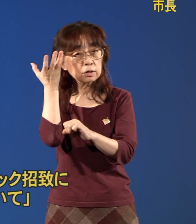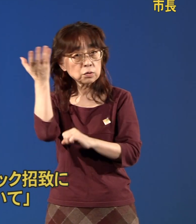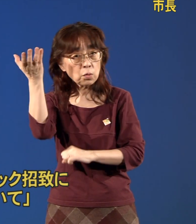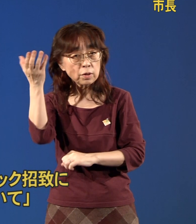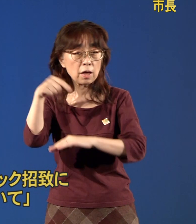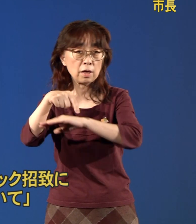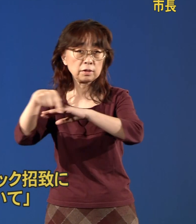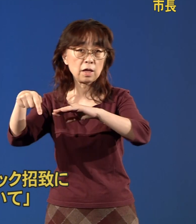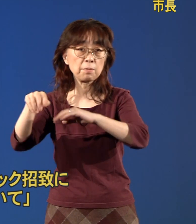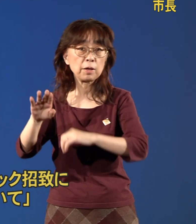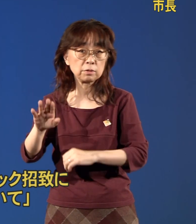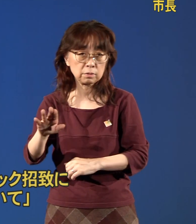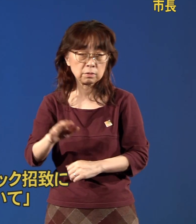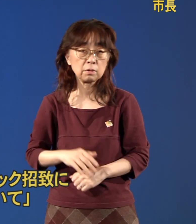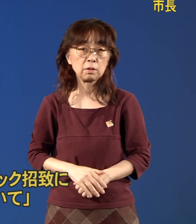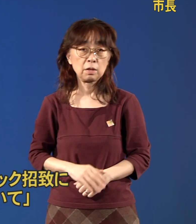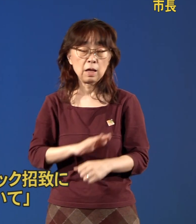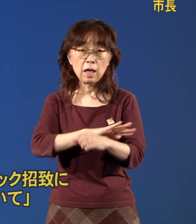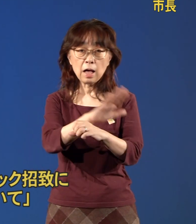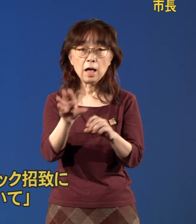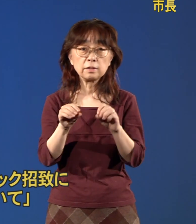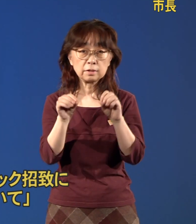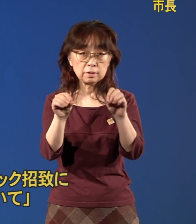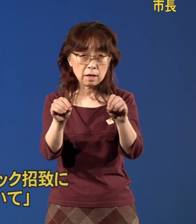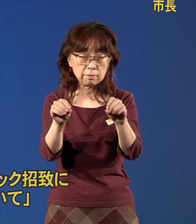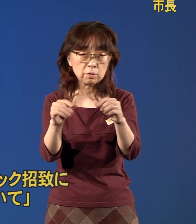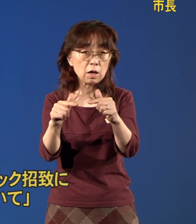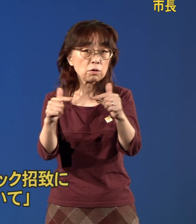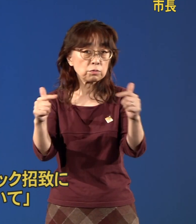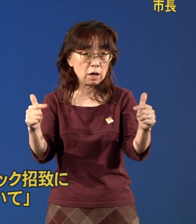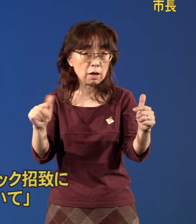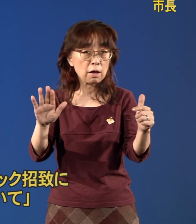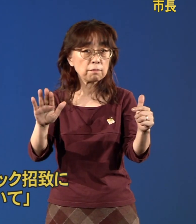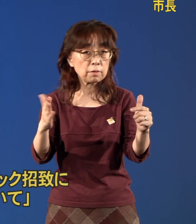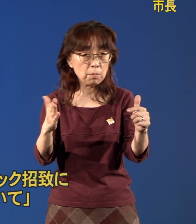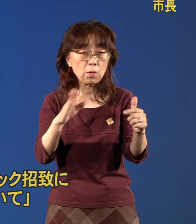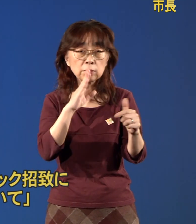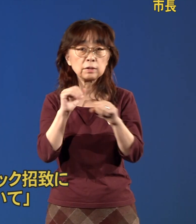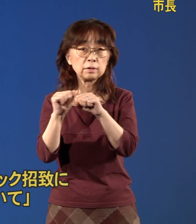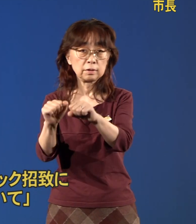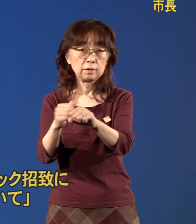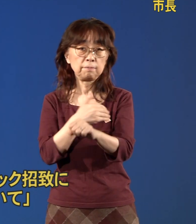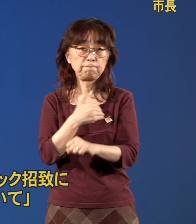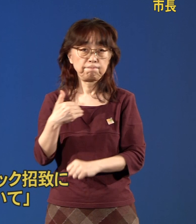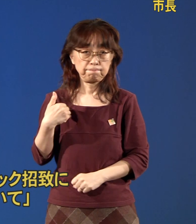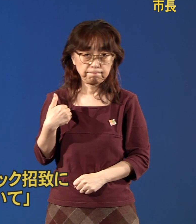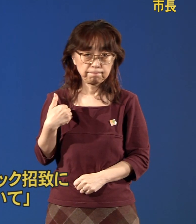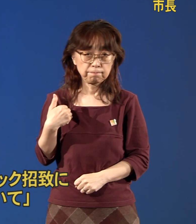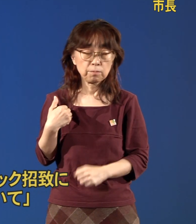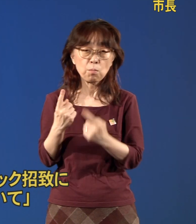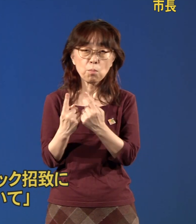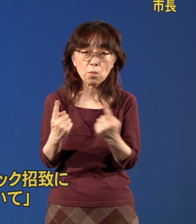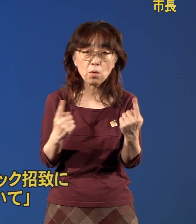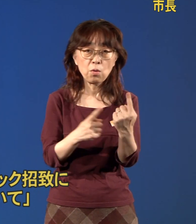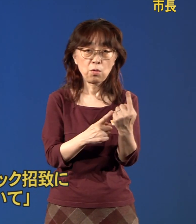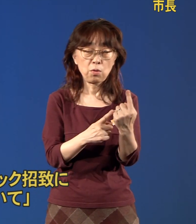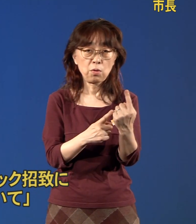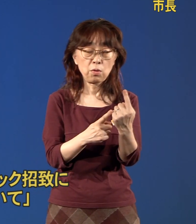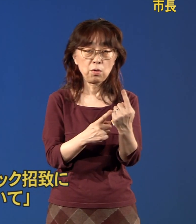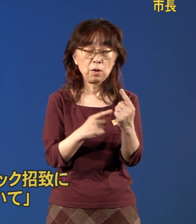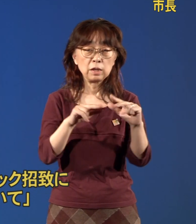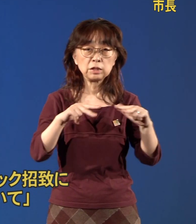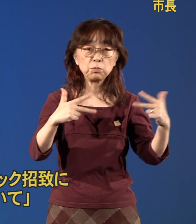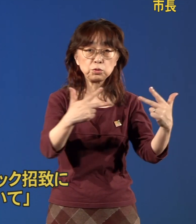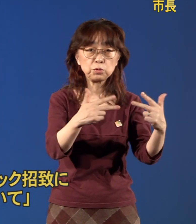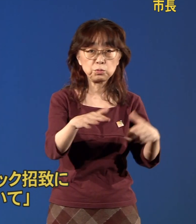ので、感染が拡大した状況でも実施できるかなというふうに思います。で、一方で、シンポジウムだとか